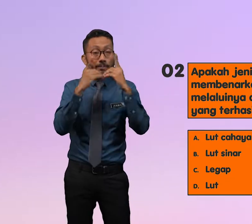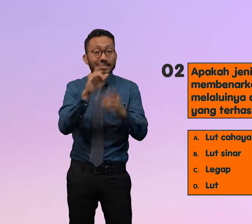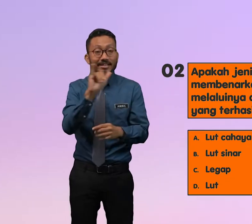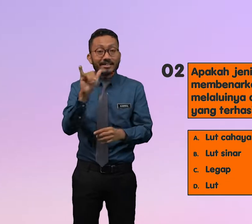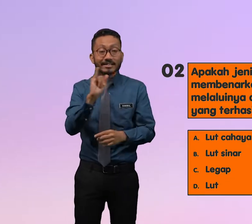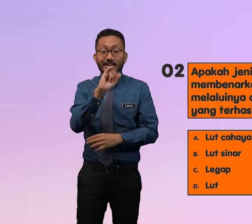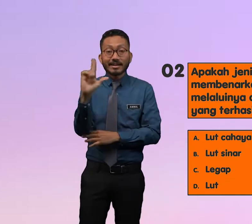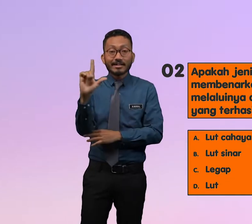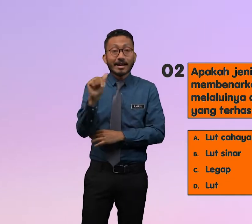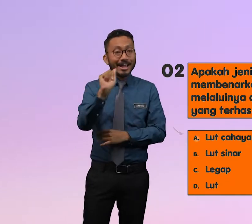Jawapannya ialah A.